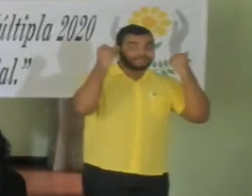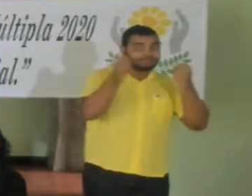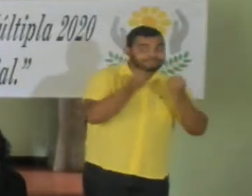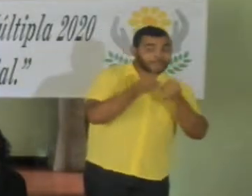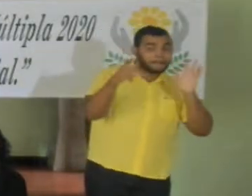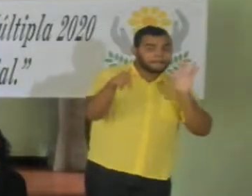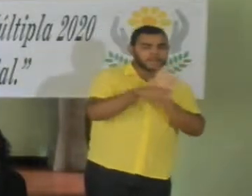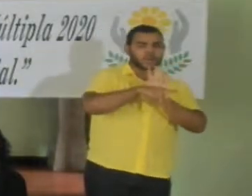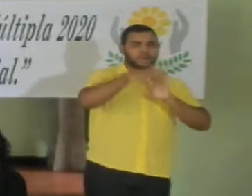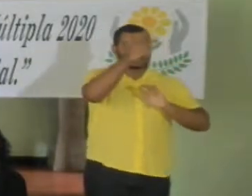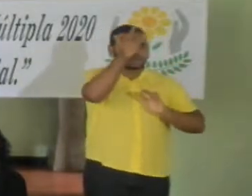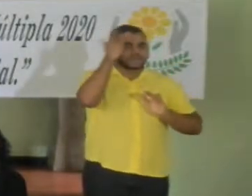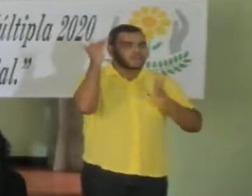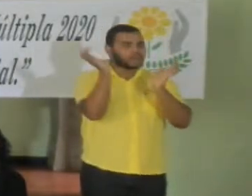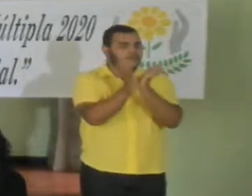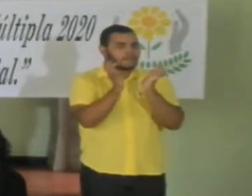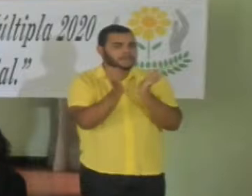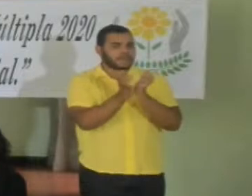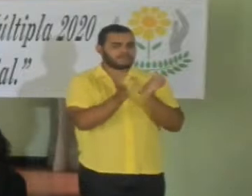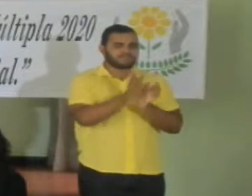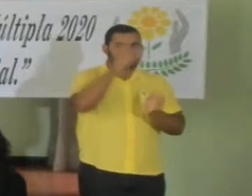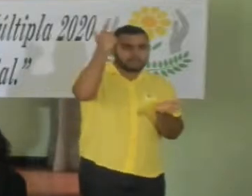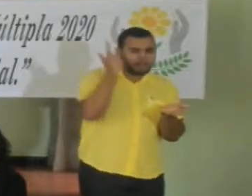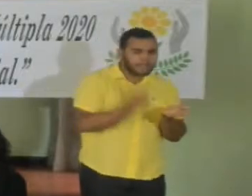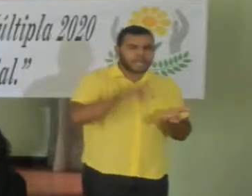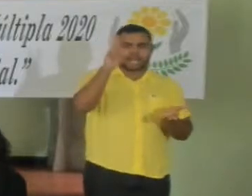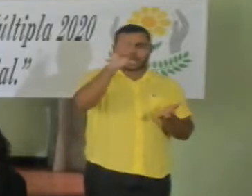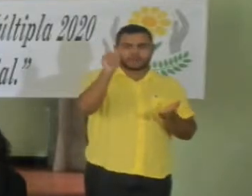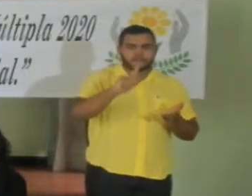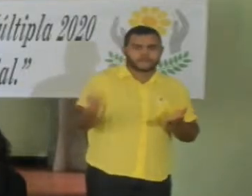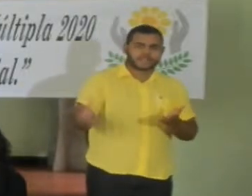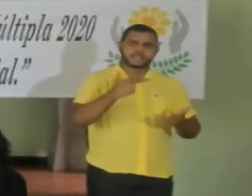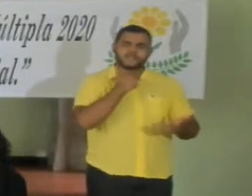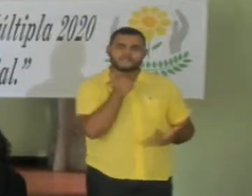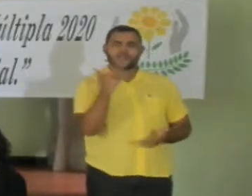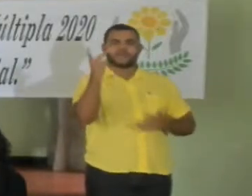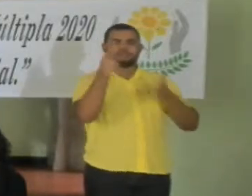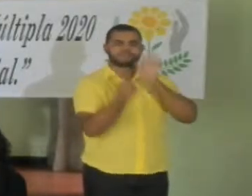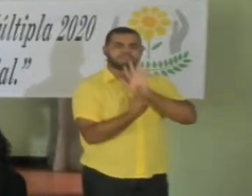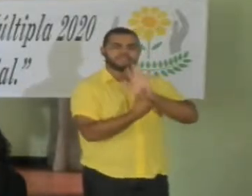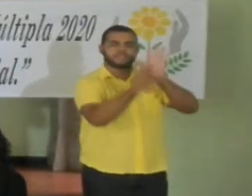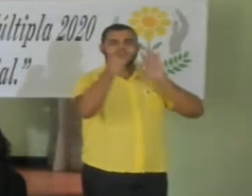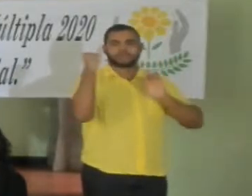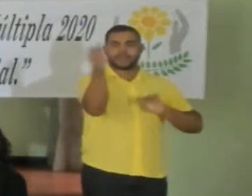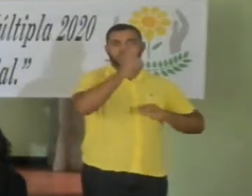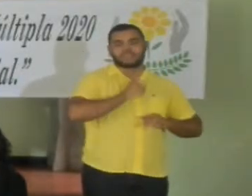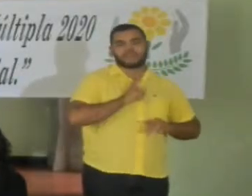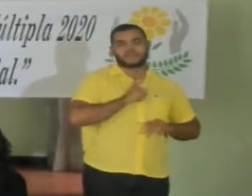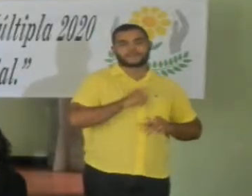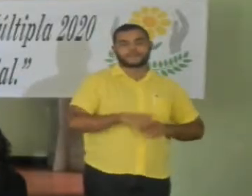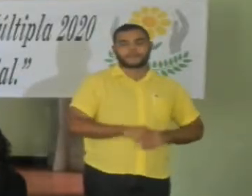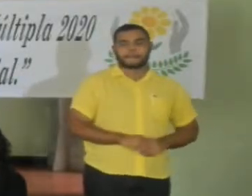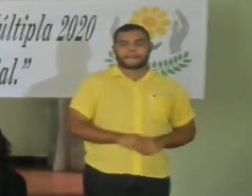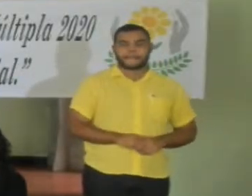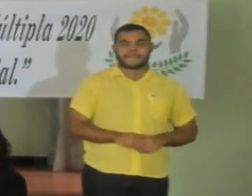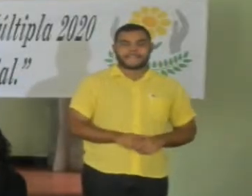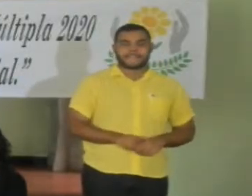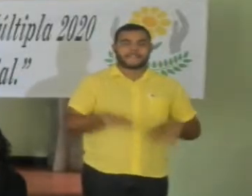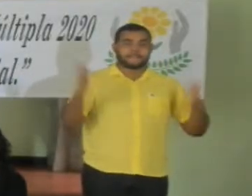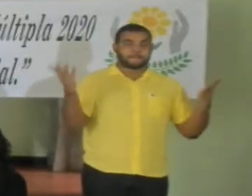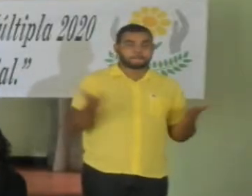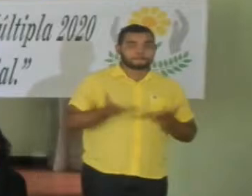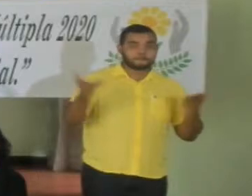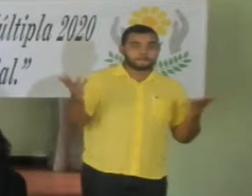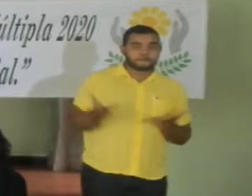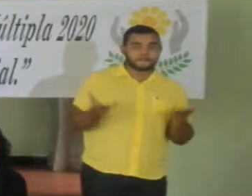dos autodefensores. E eles marcaram vez e voz neste momento. Né? Então, este